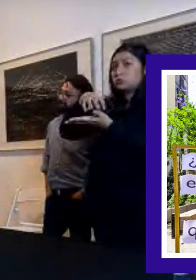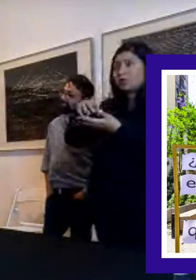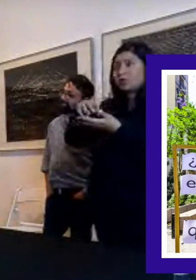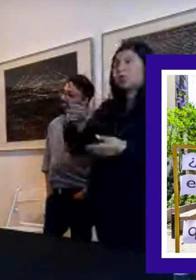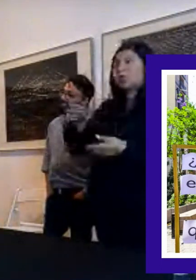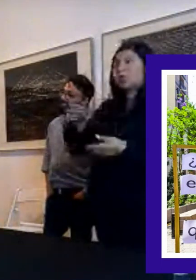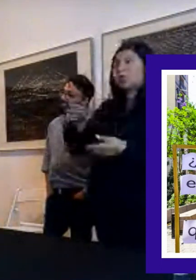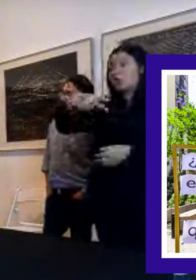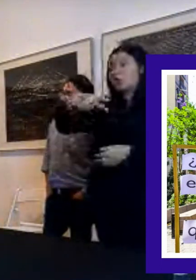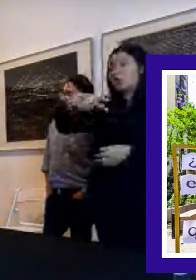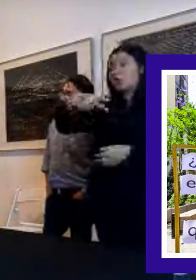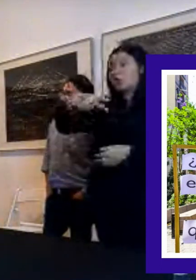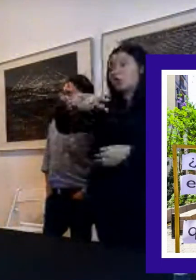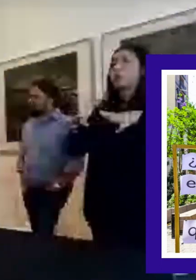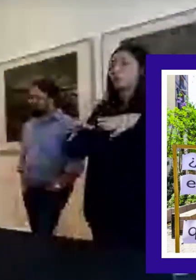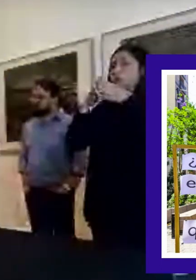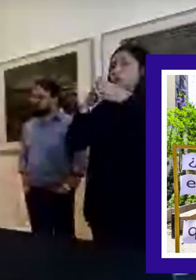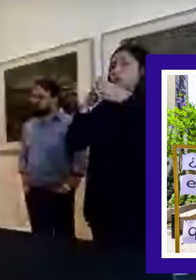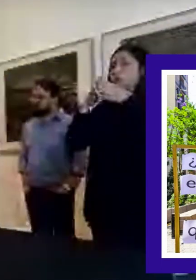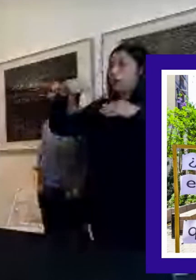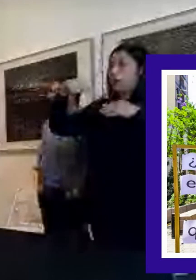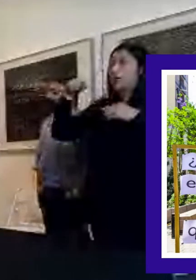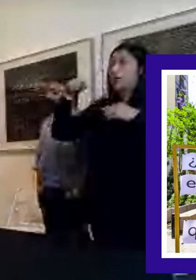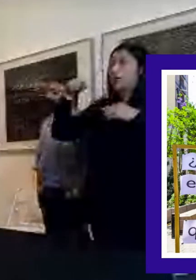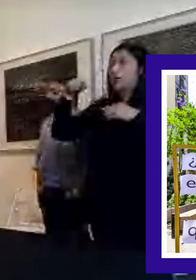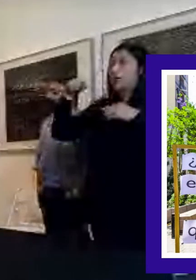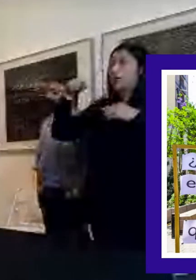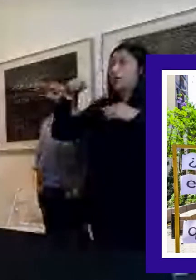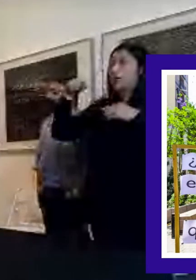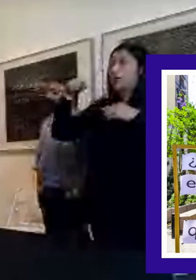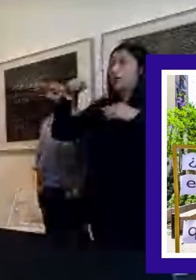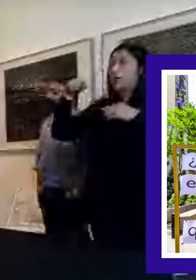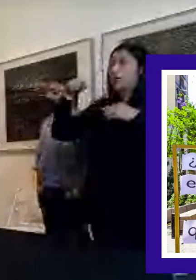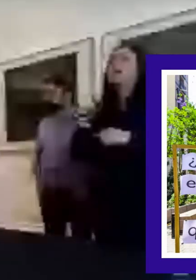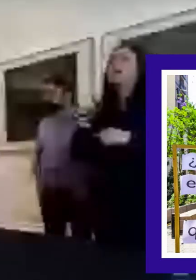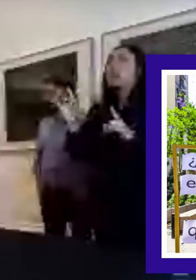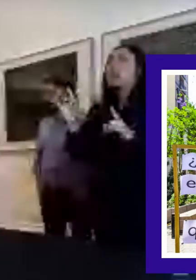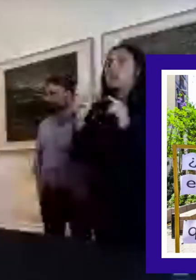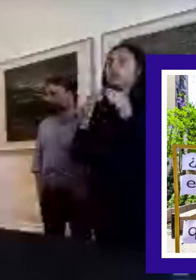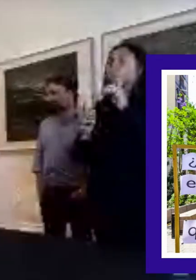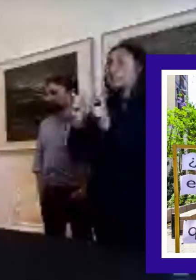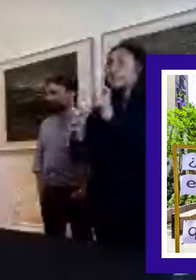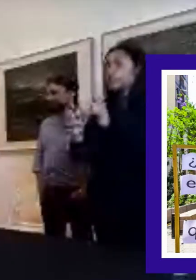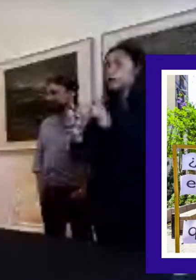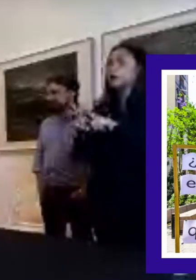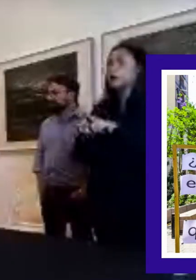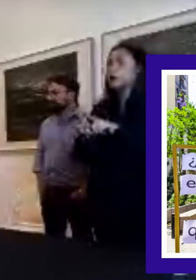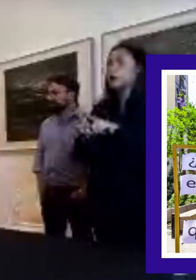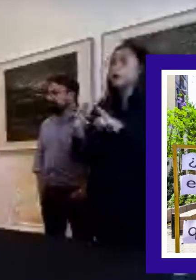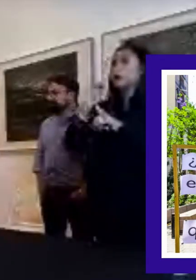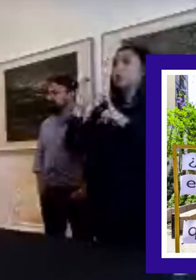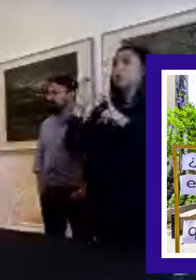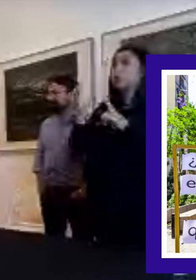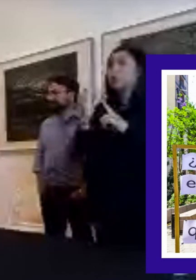bueno, fuimos a la plaza, en distintos cafés, y de alguna manera fue un primer encuentro con los vecinos, entendiéndonos nosotros